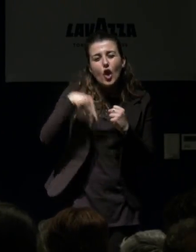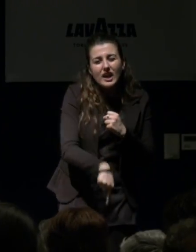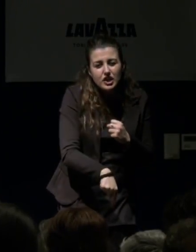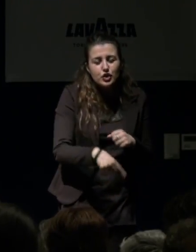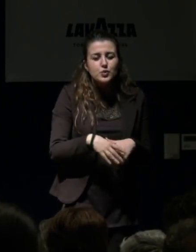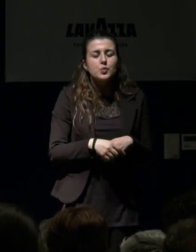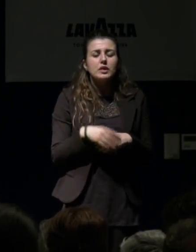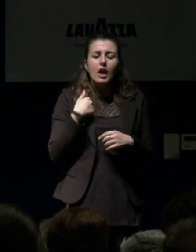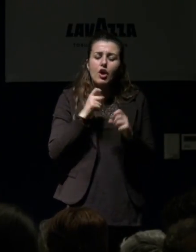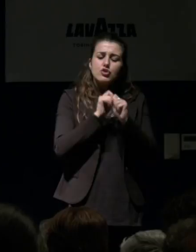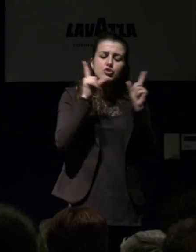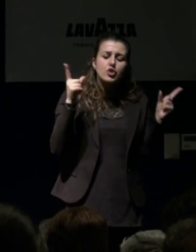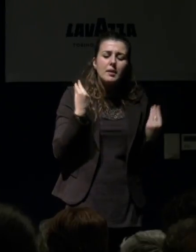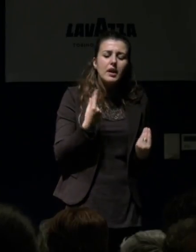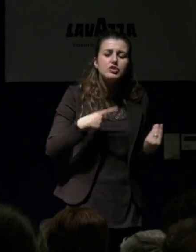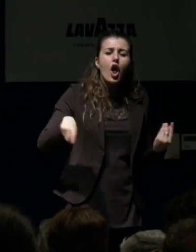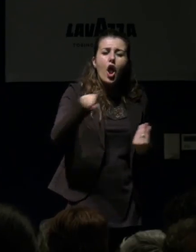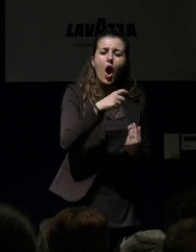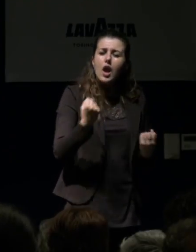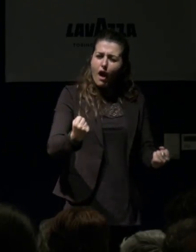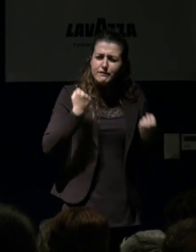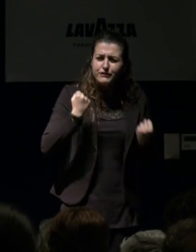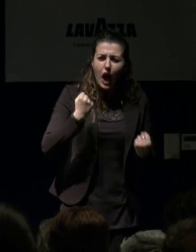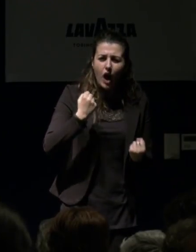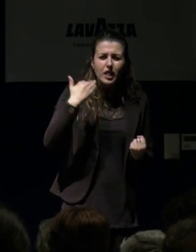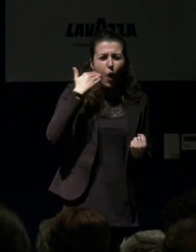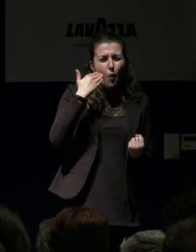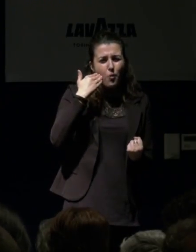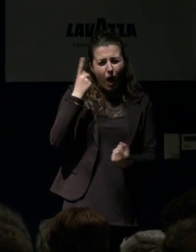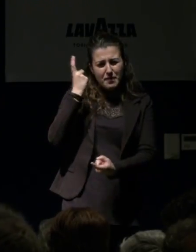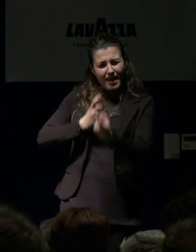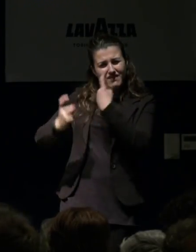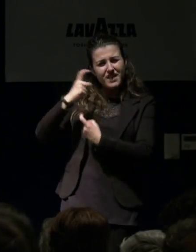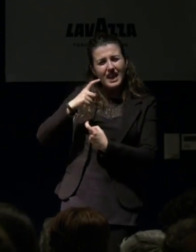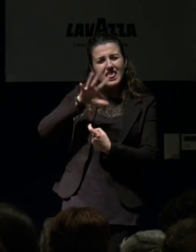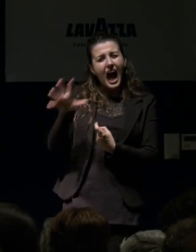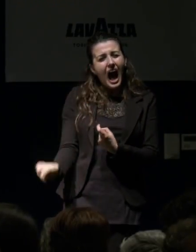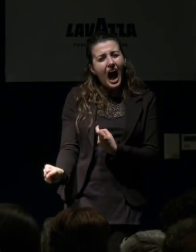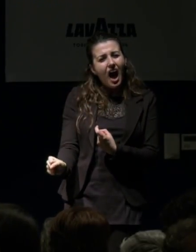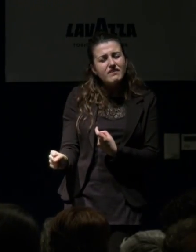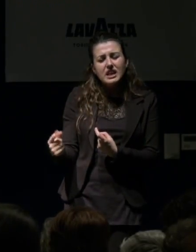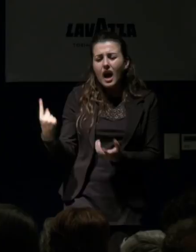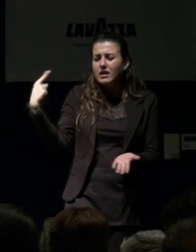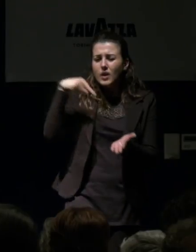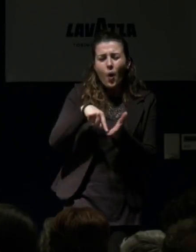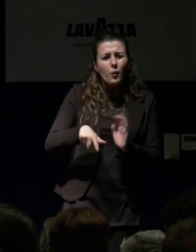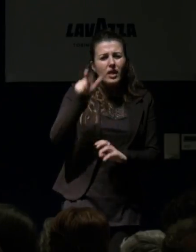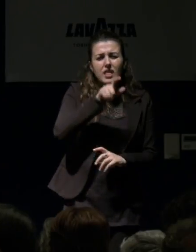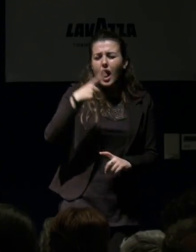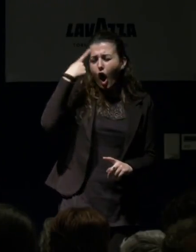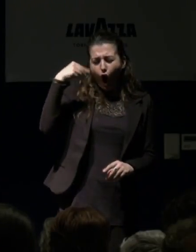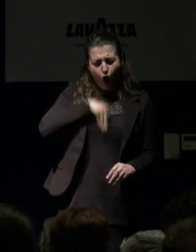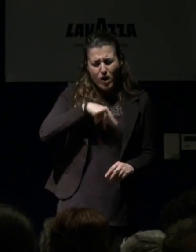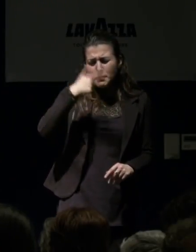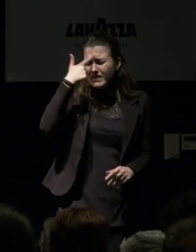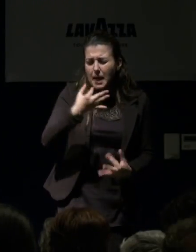dice alessandro la loro determinazione con gli uomini provenienti da diversi paesi africani erano pienamente consapevoli di